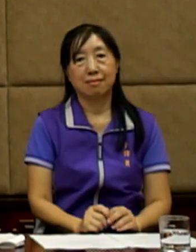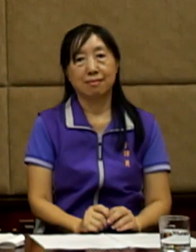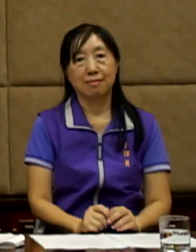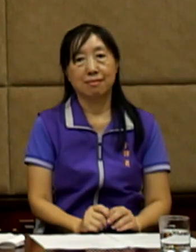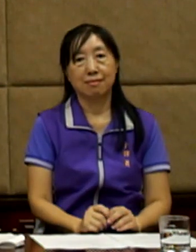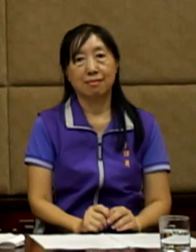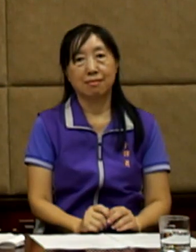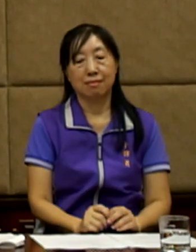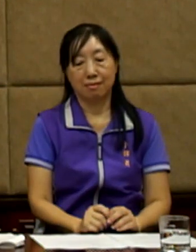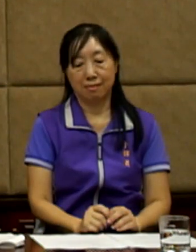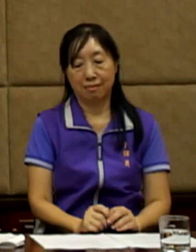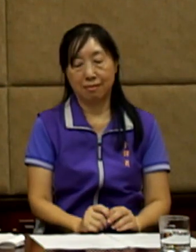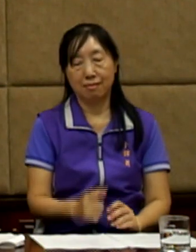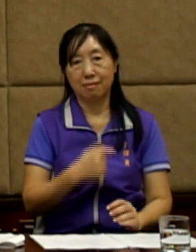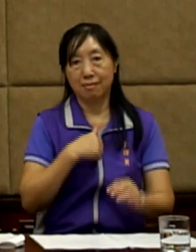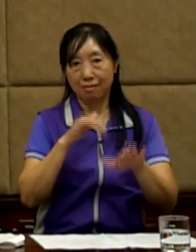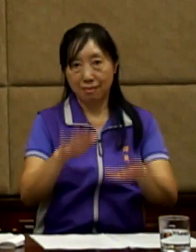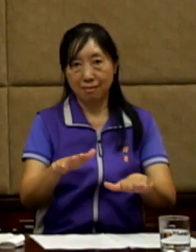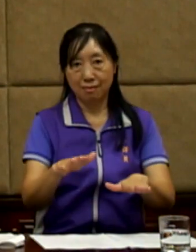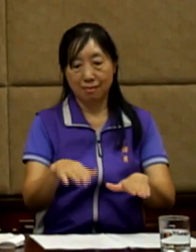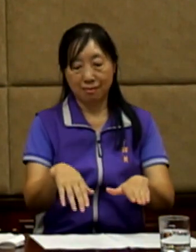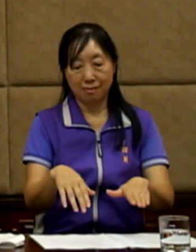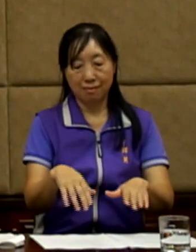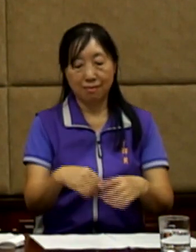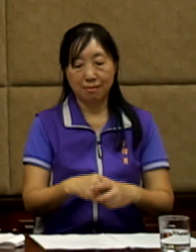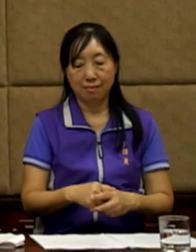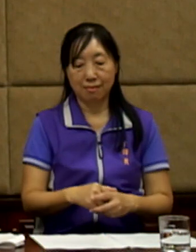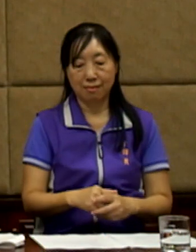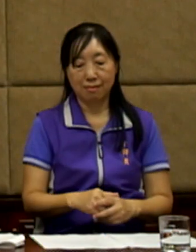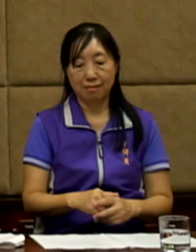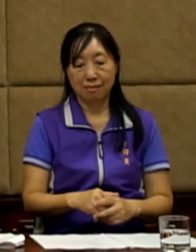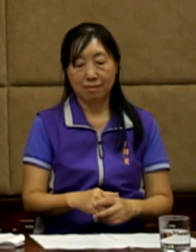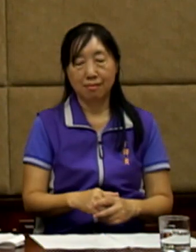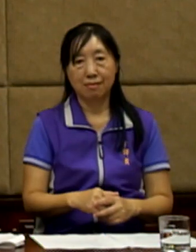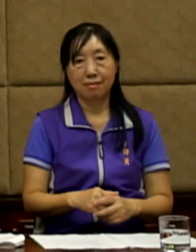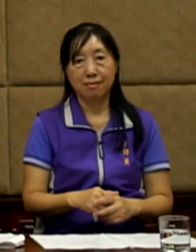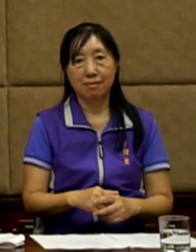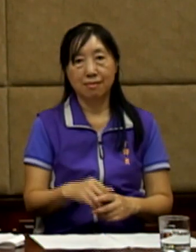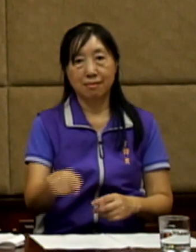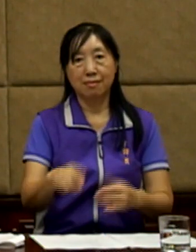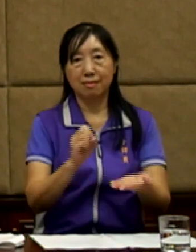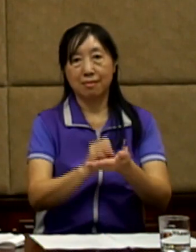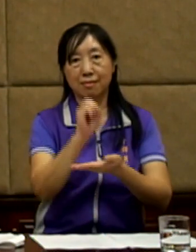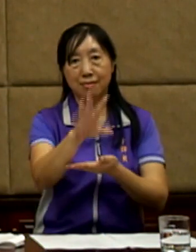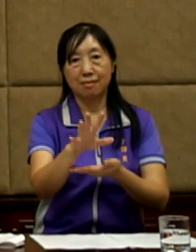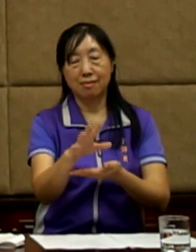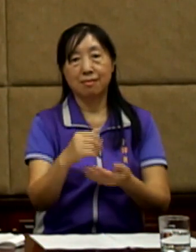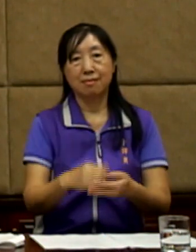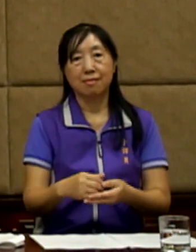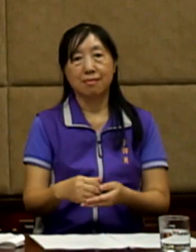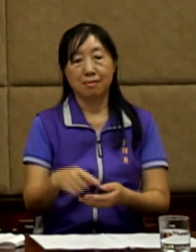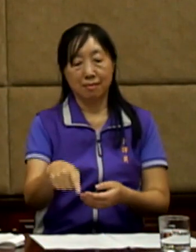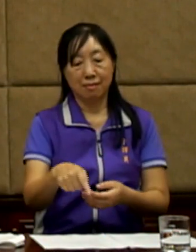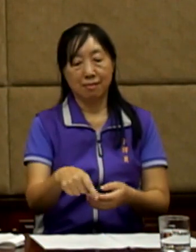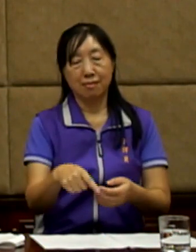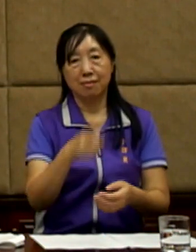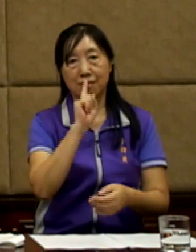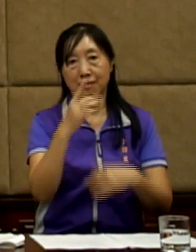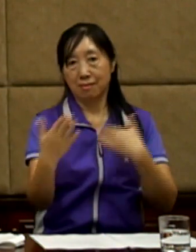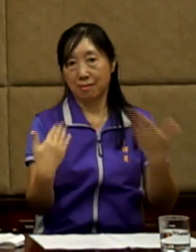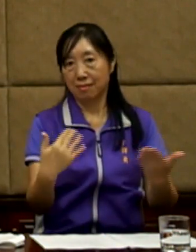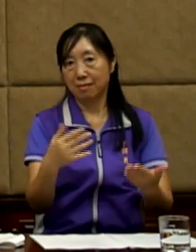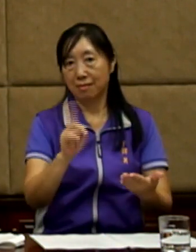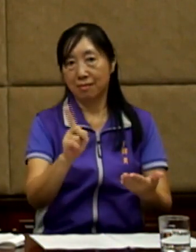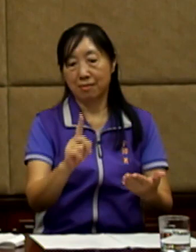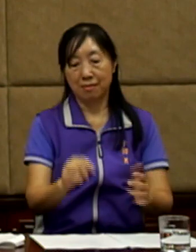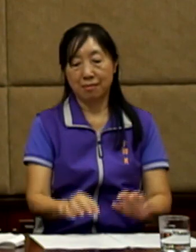不过我想说我今天把这个那个就是说都提供给各位媒体朋友，很具体，就是说里面